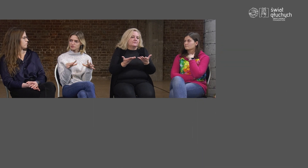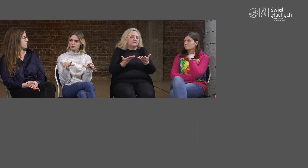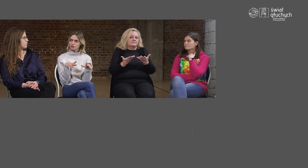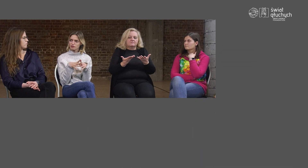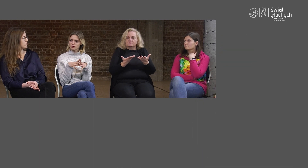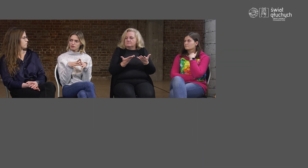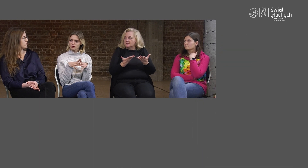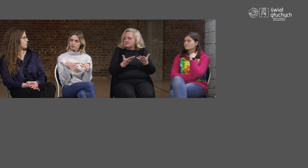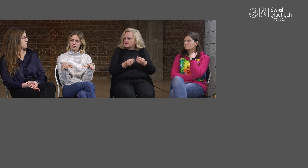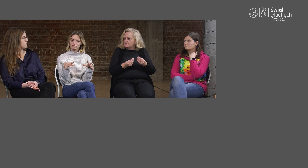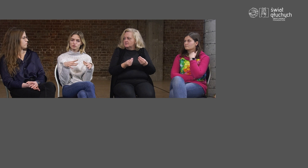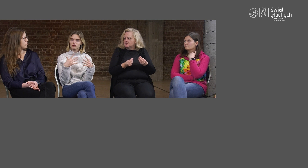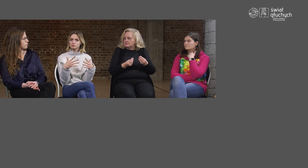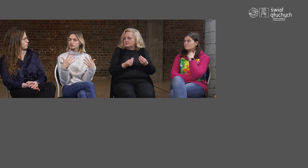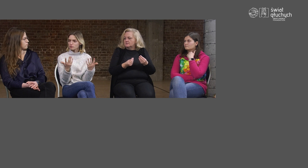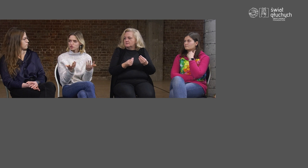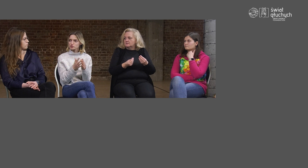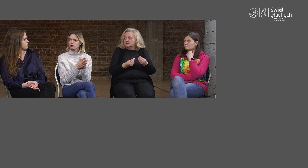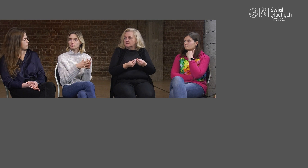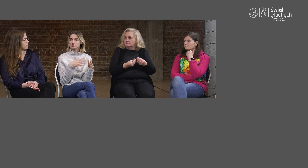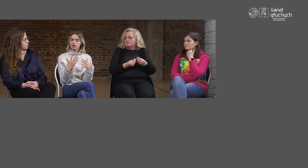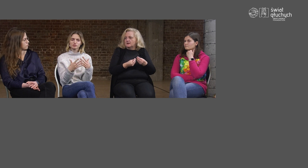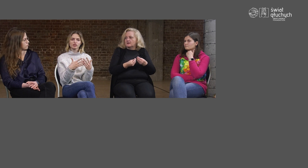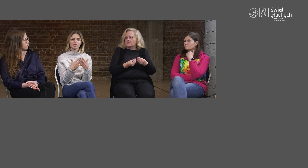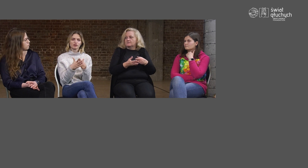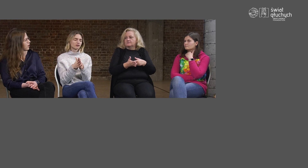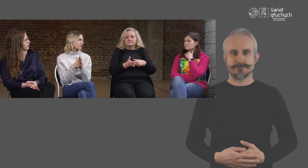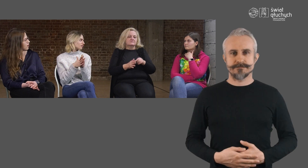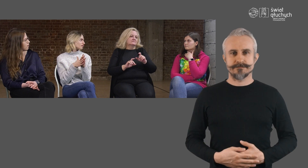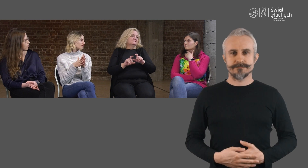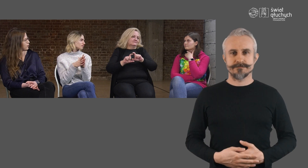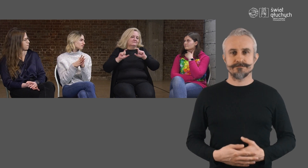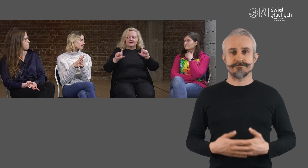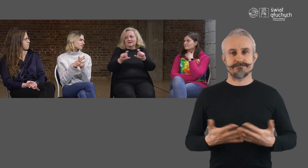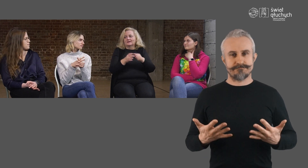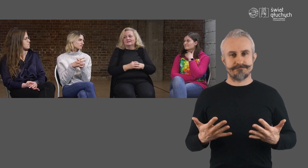bańka jakby, w której się dobrze żyło, przyjemnie.